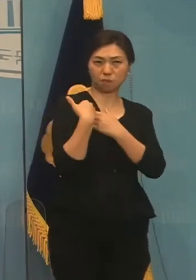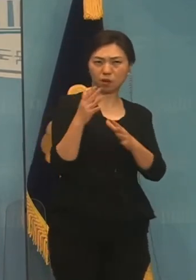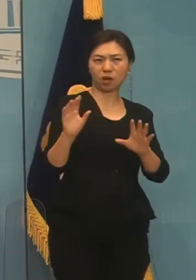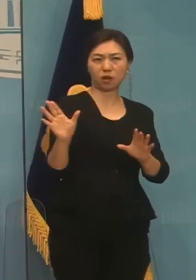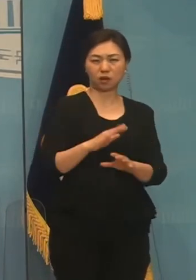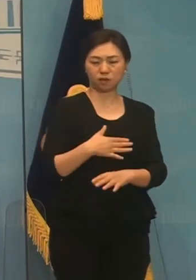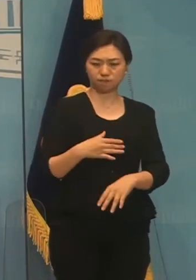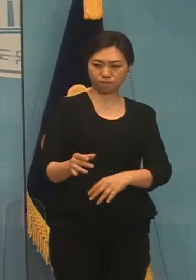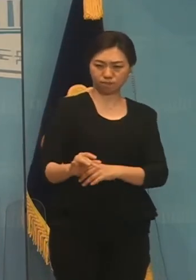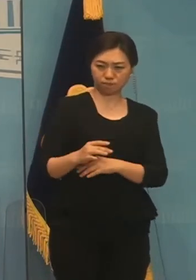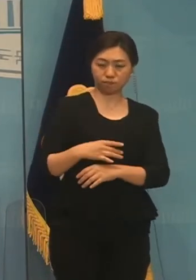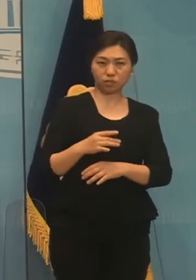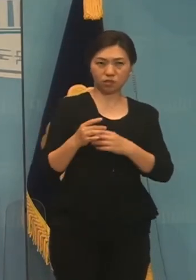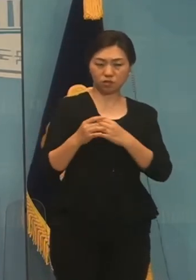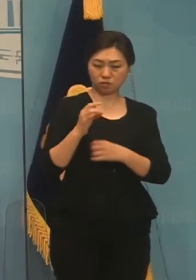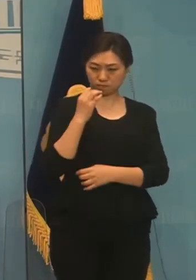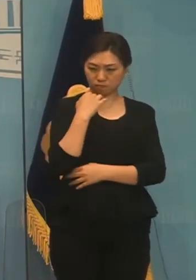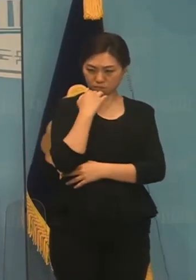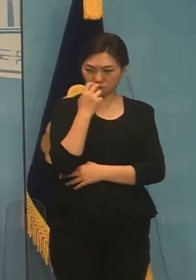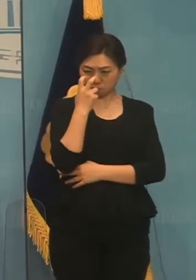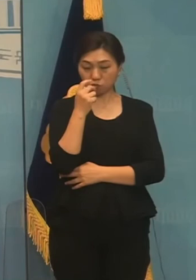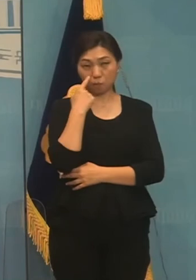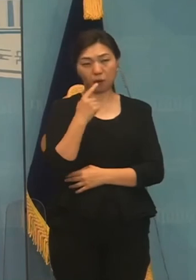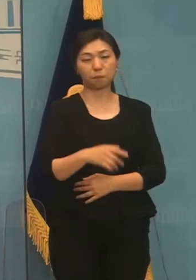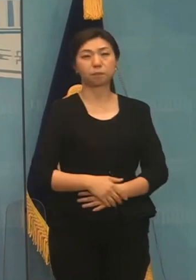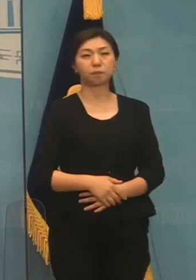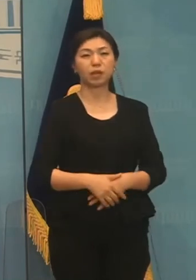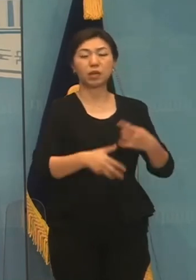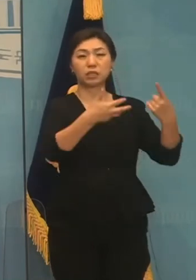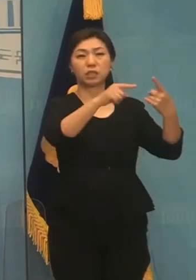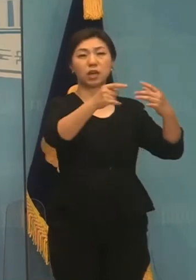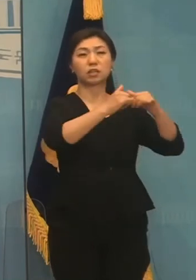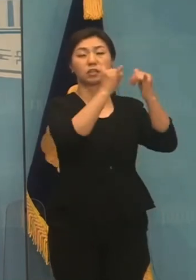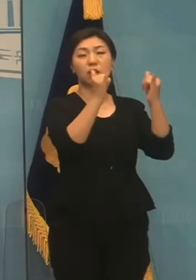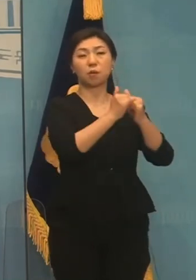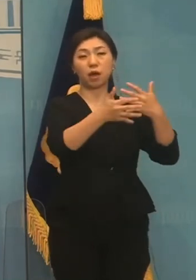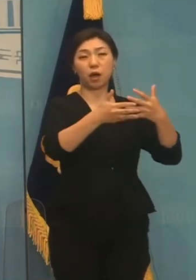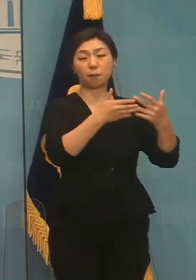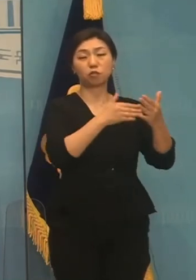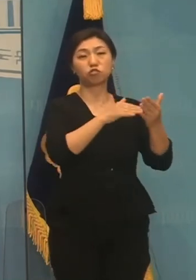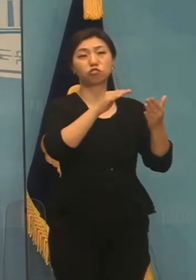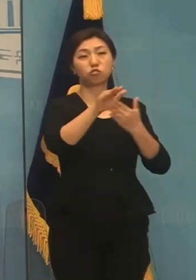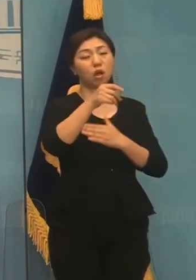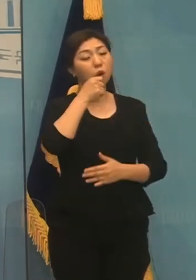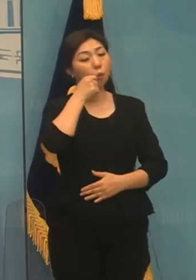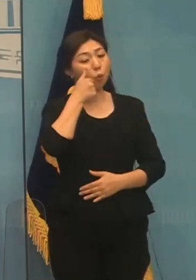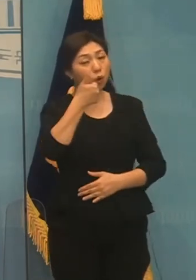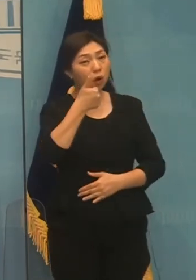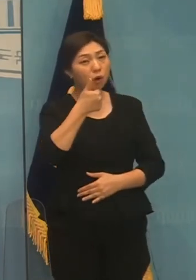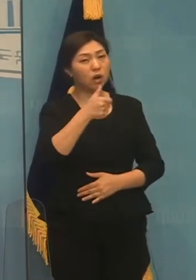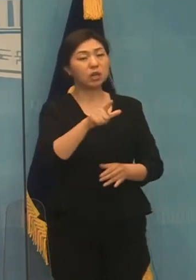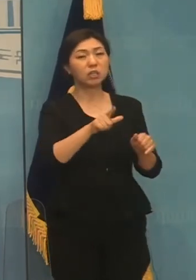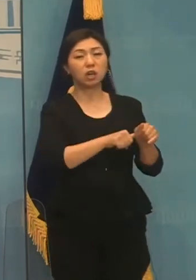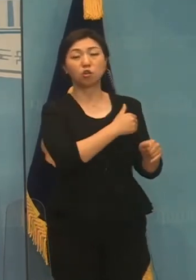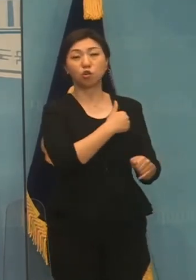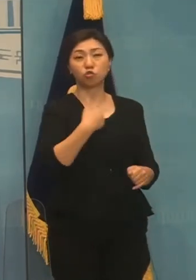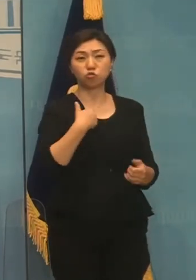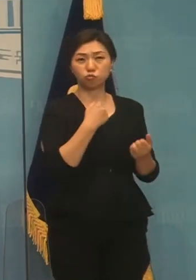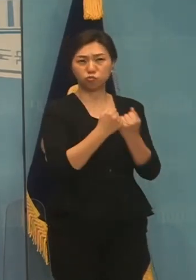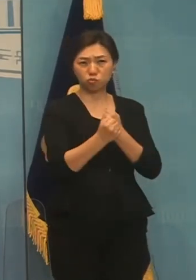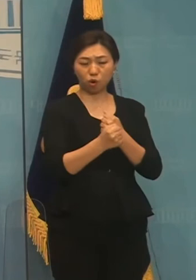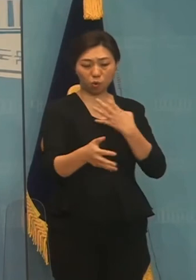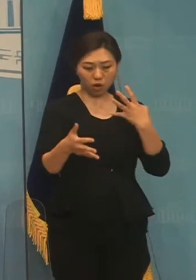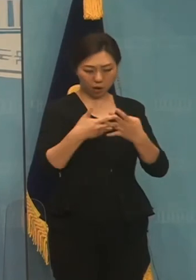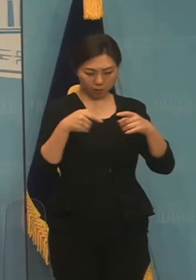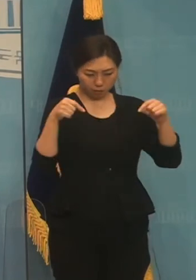일하게 해달라며 거리에 나온 데는 1차 사회적 합의 이후 5개월이 넘는 시간이 있었음에도 합의가